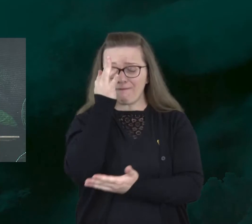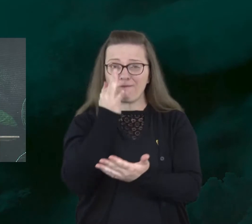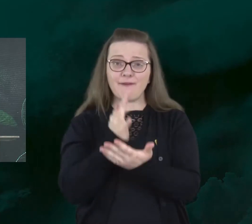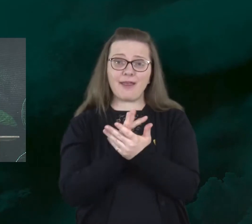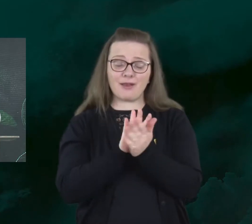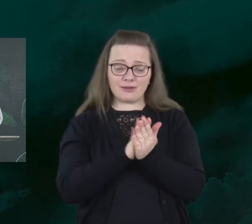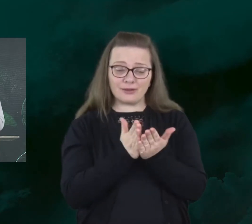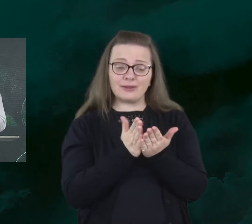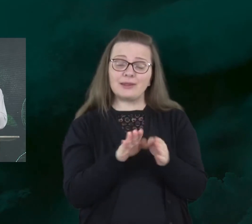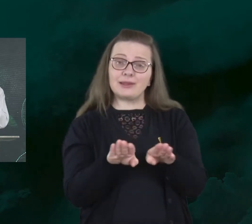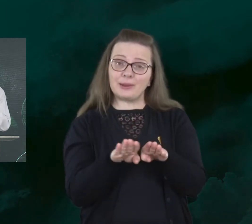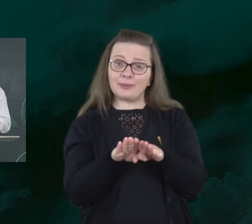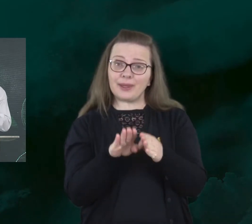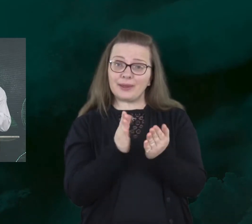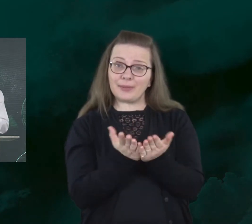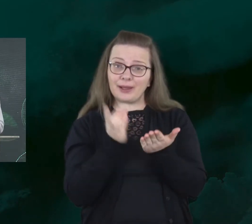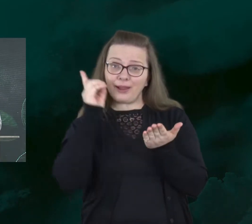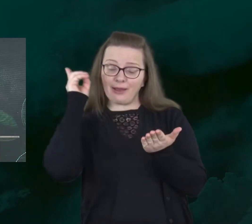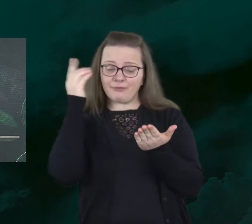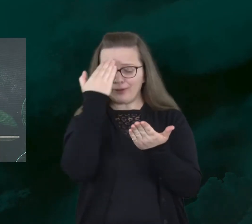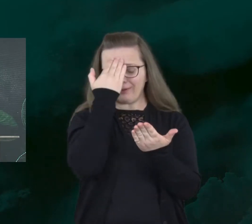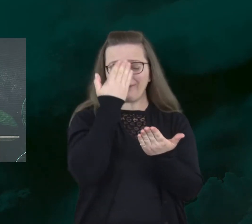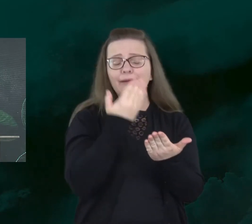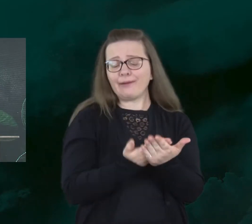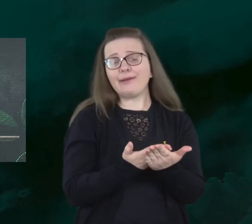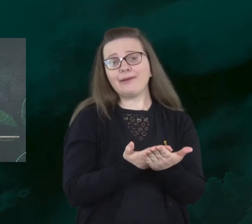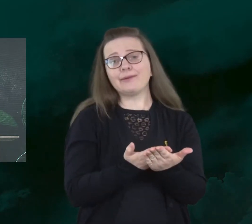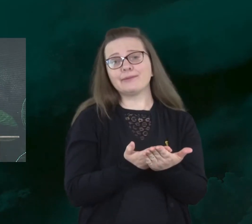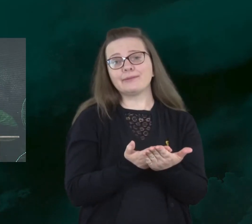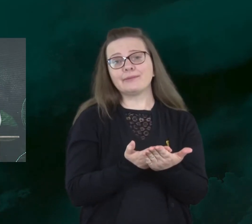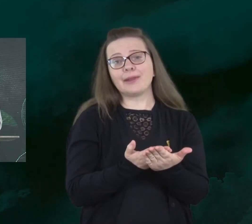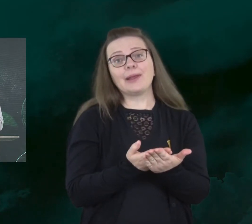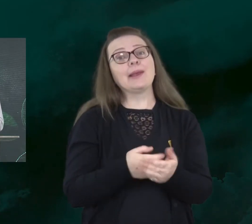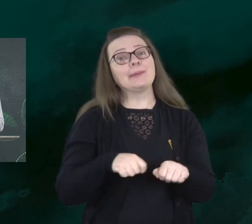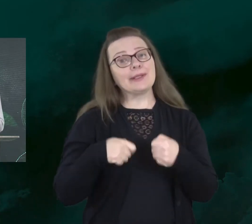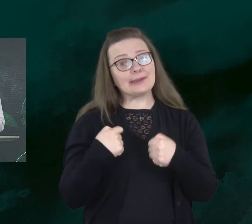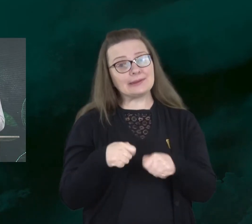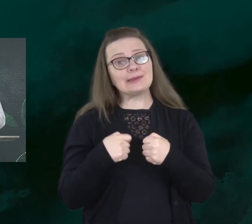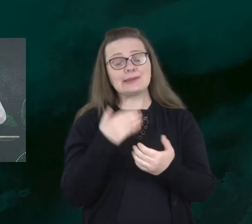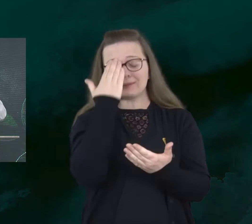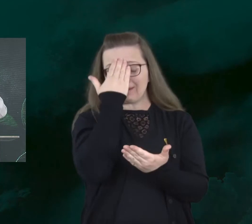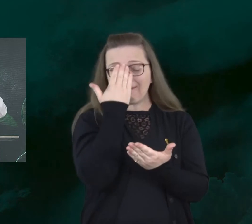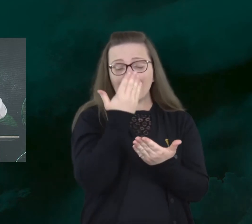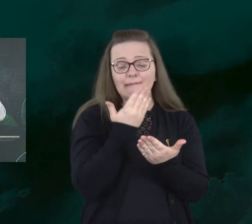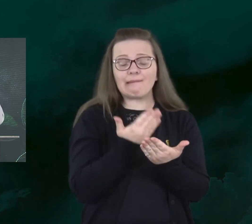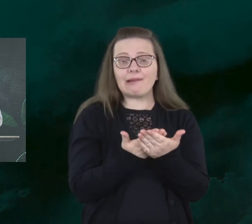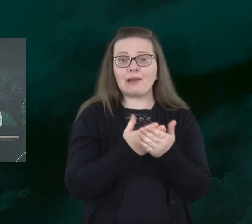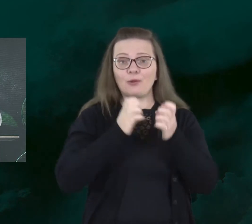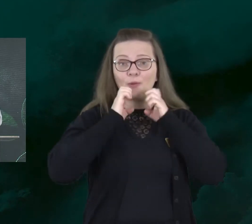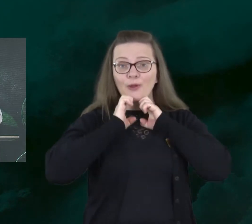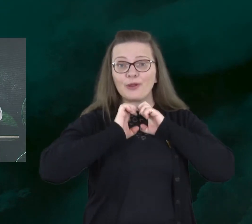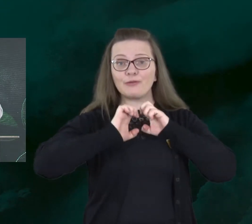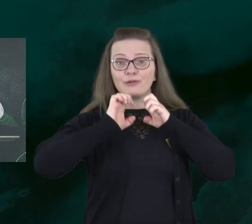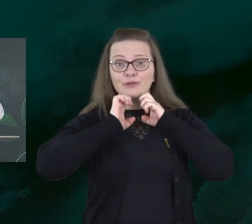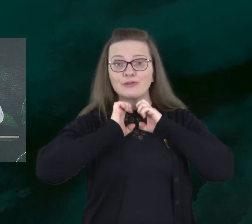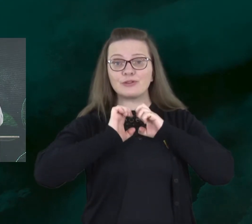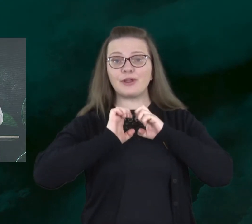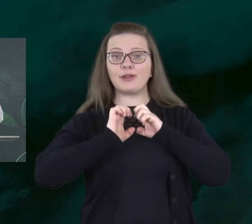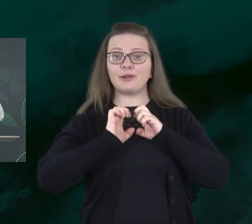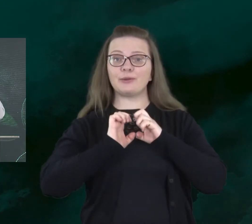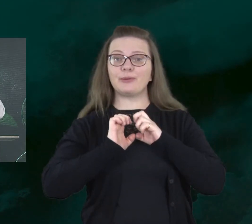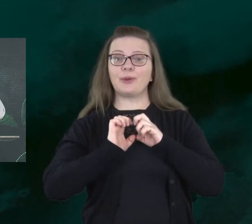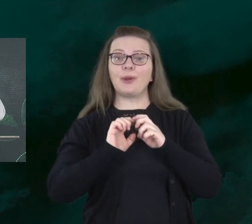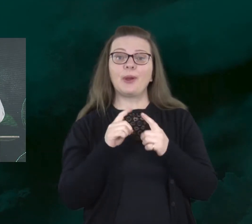você não pode parar de crer. Você creu no Evangelho pela primeira vez e